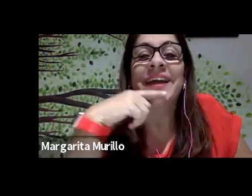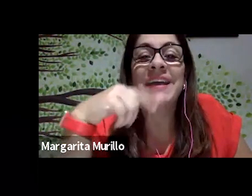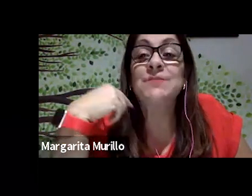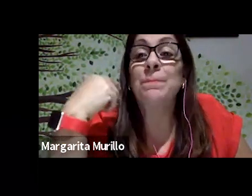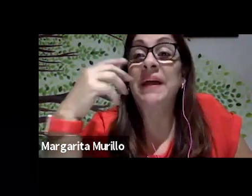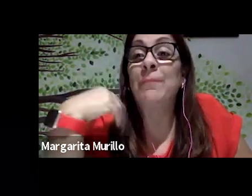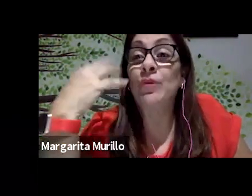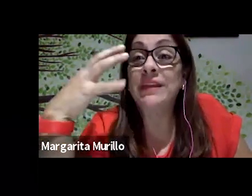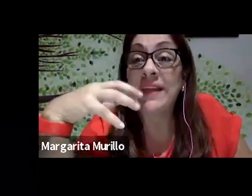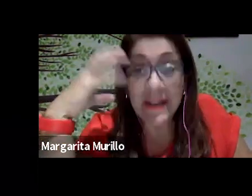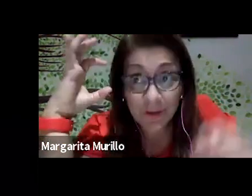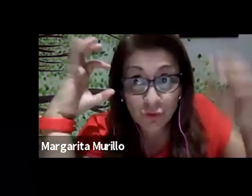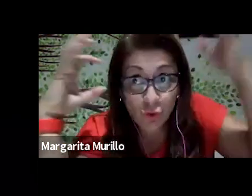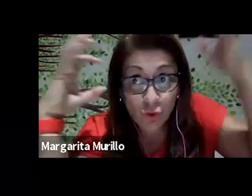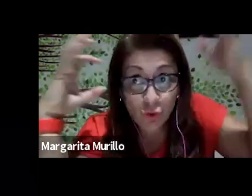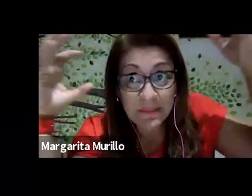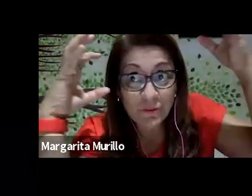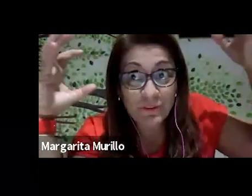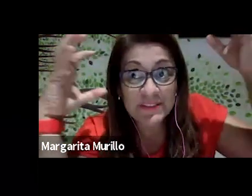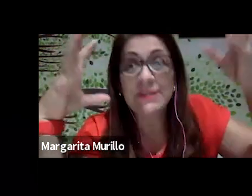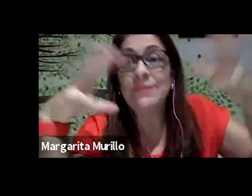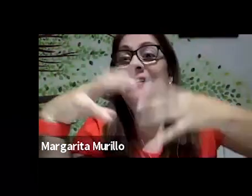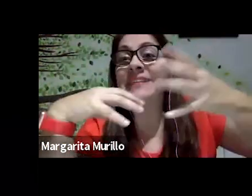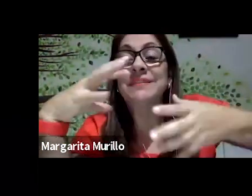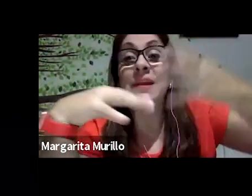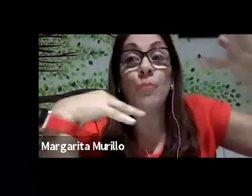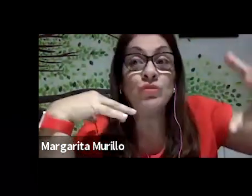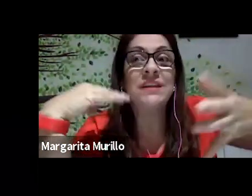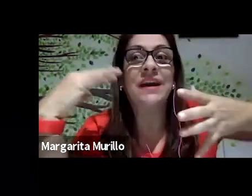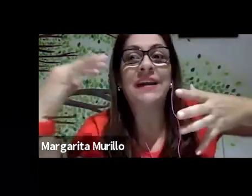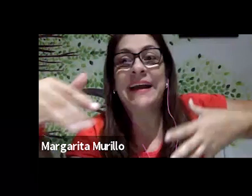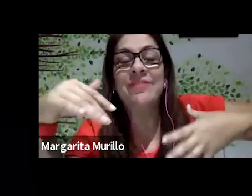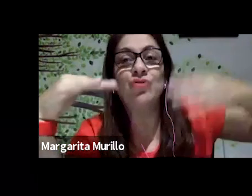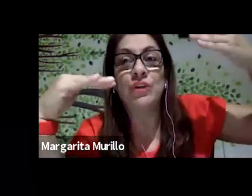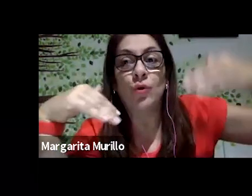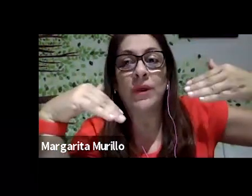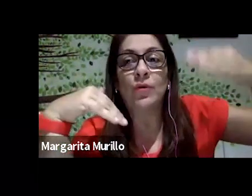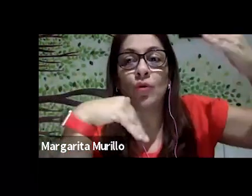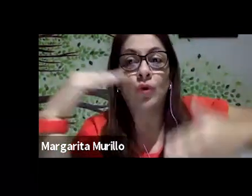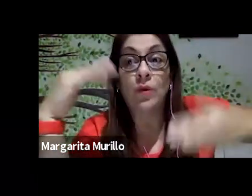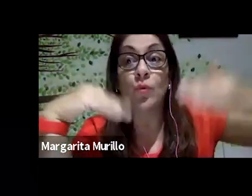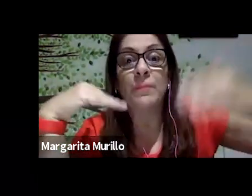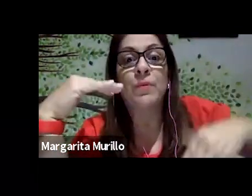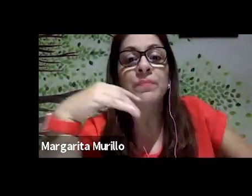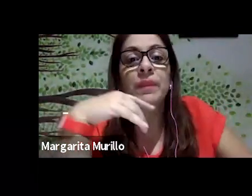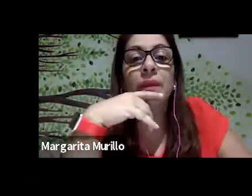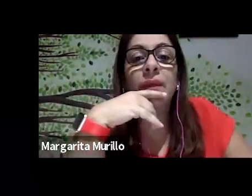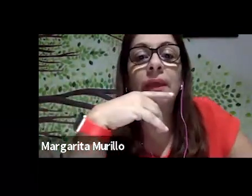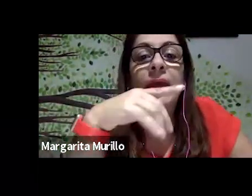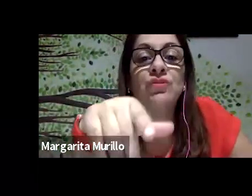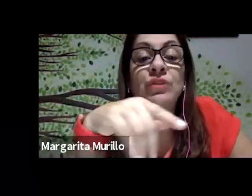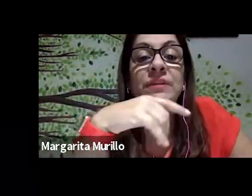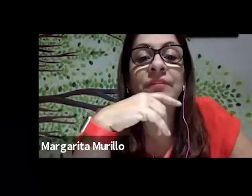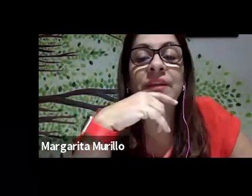que es para poder crear todo un pensamiento flexible a través de la música El canto y el juego con el cuerpo